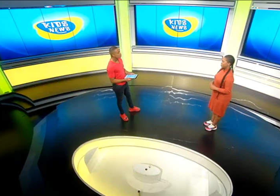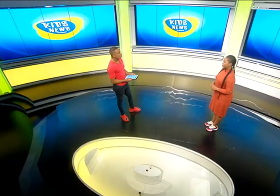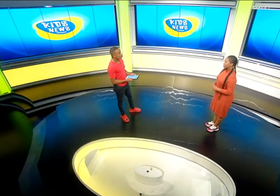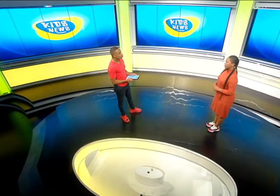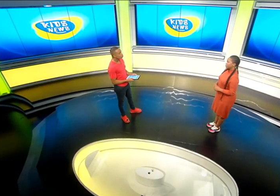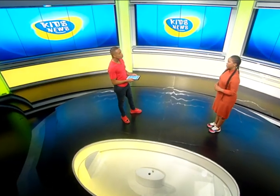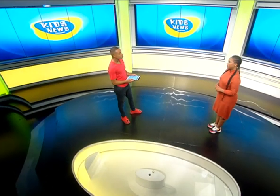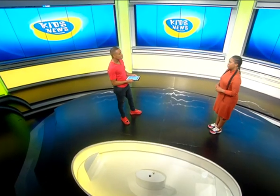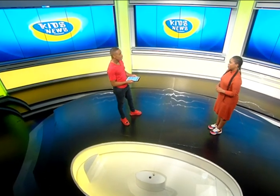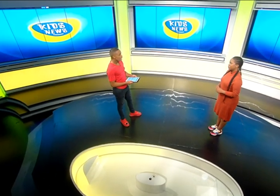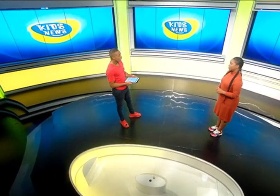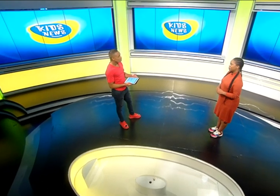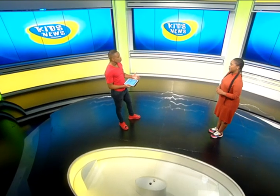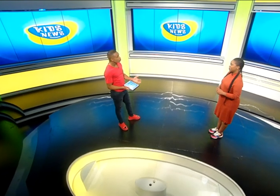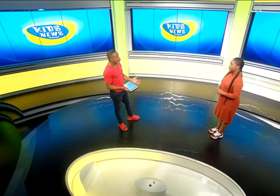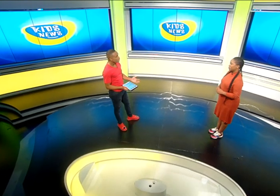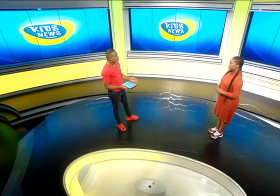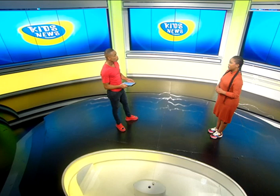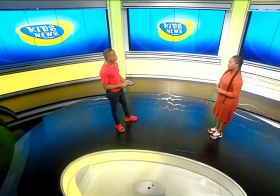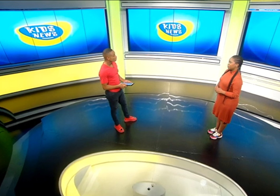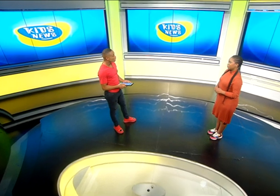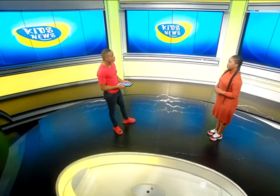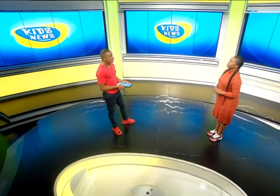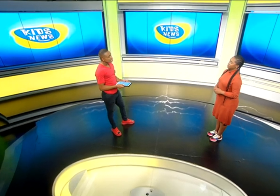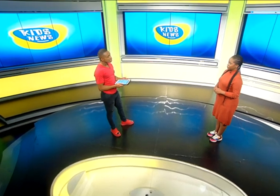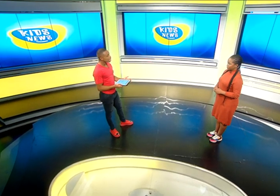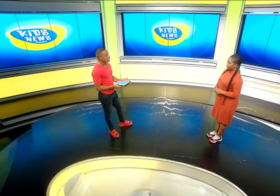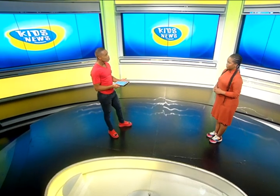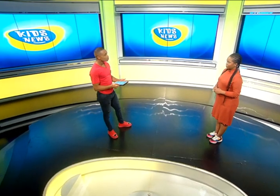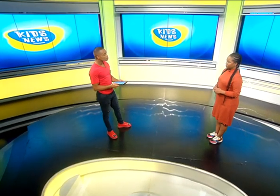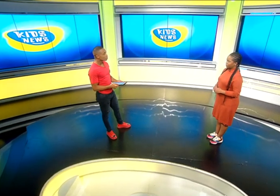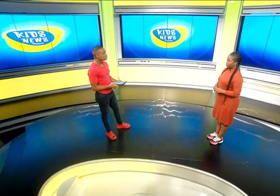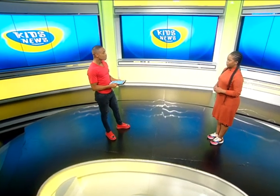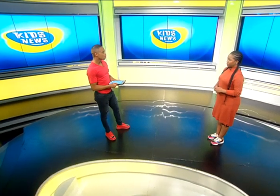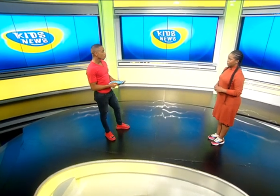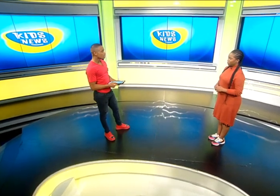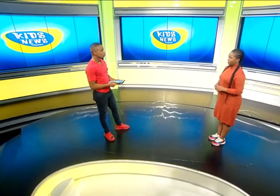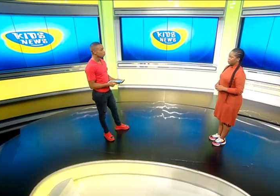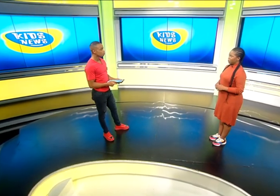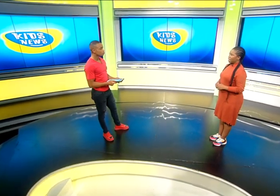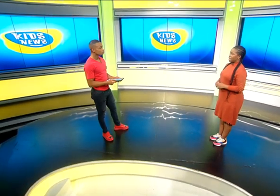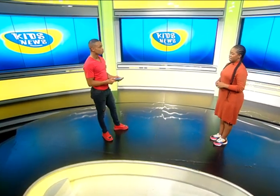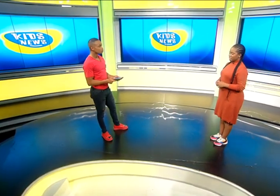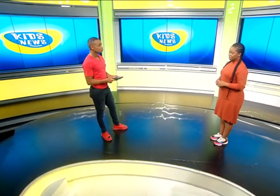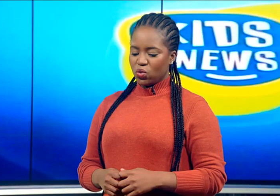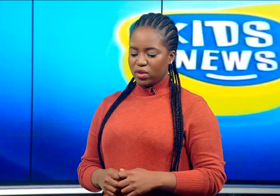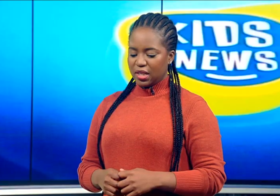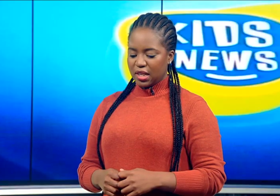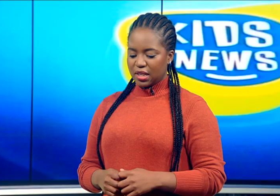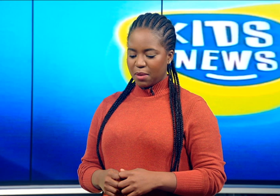Ngiya-understand-a ke futhi ukuthi usebenza ngaphansi kwalomkhakha we-sign language. Yini eyakwenza ukuthi usebenze kuwona? Eyangenza ukuthi